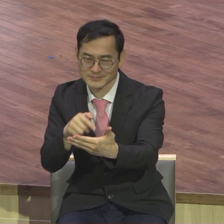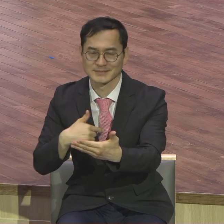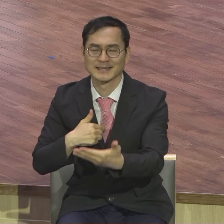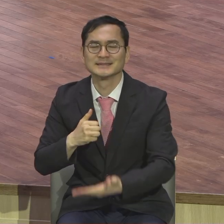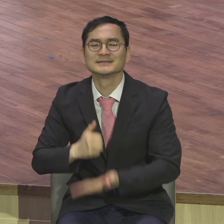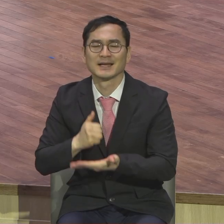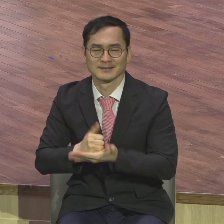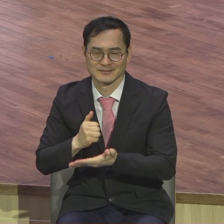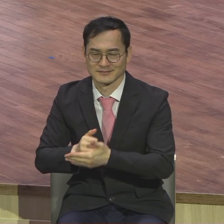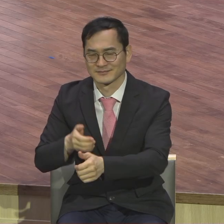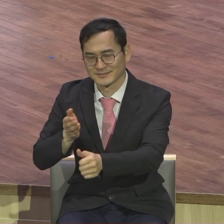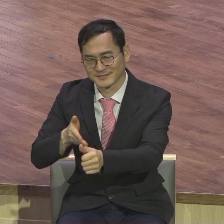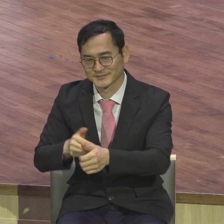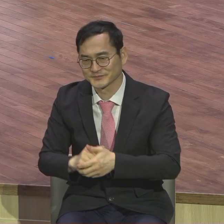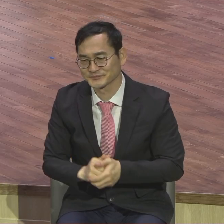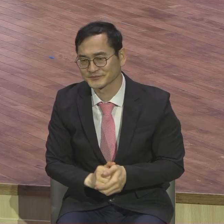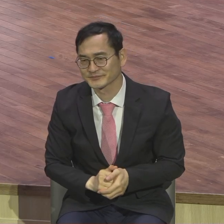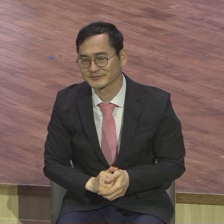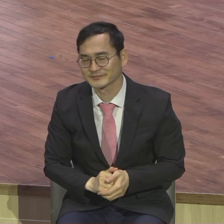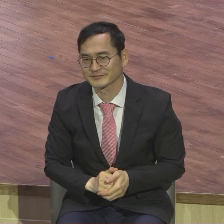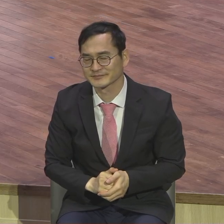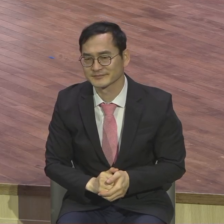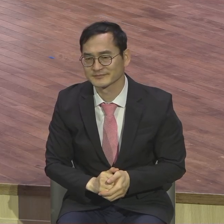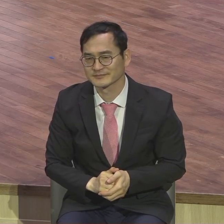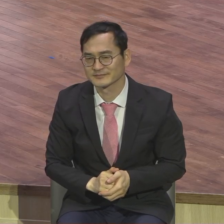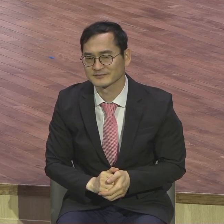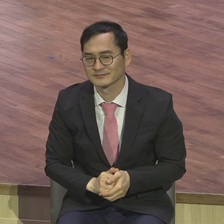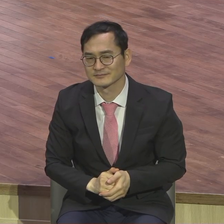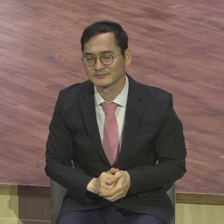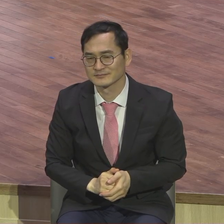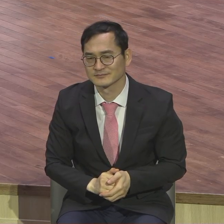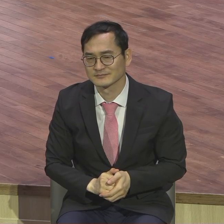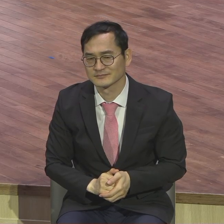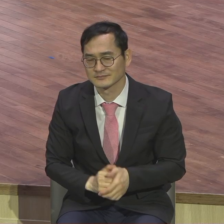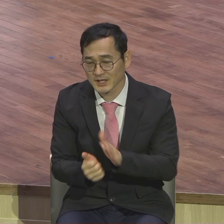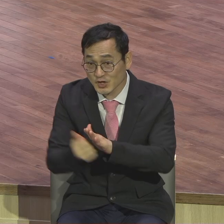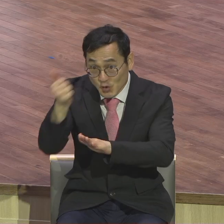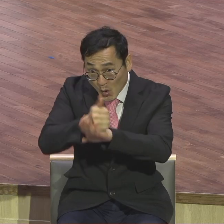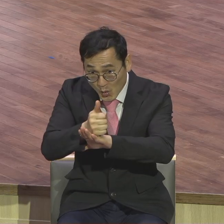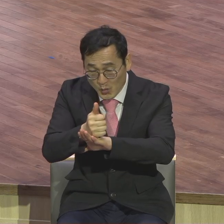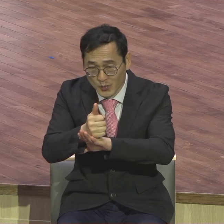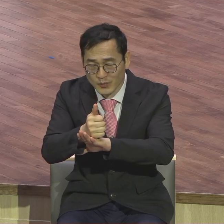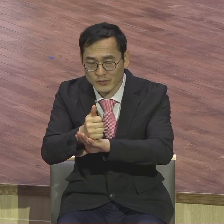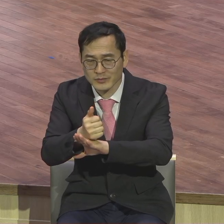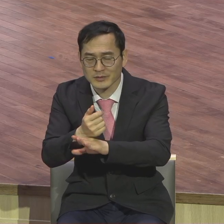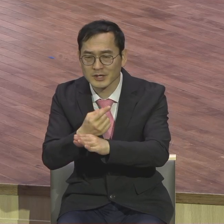우리가 인생 살면서요. 참된 성공자가 되기 위해서 중요한 것이 뭐냐.